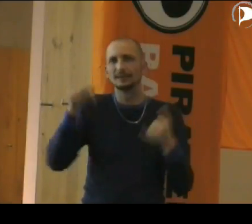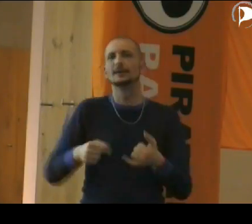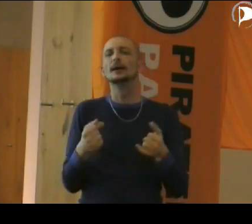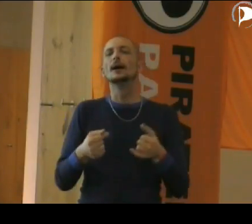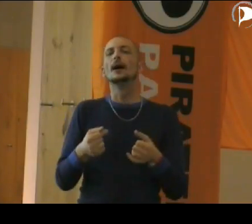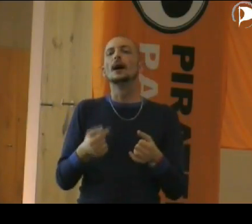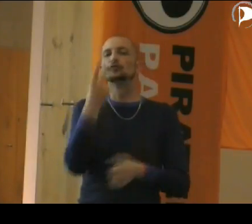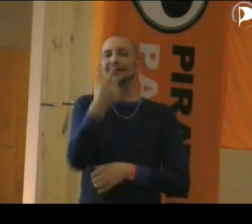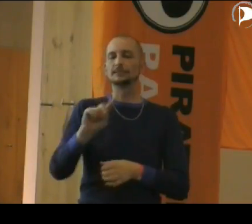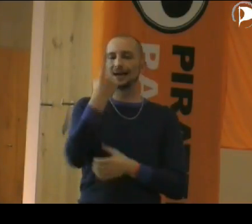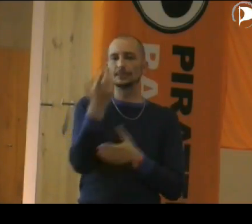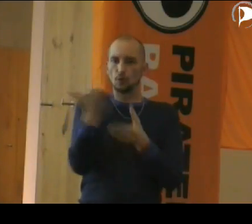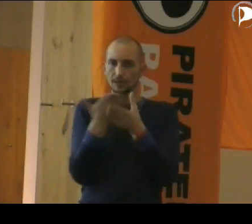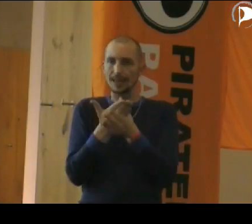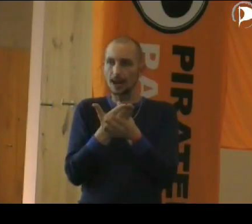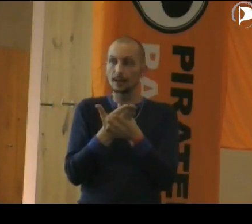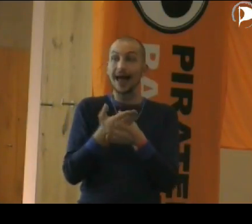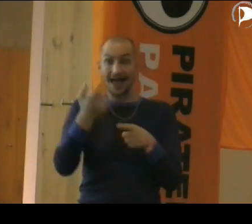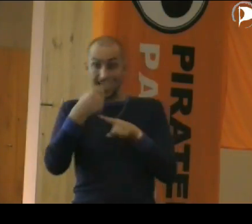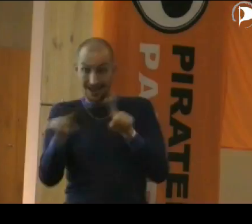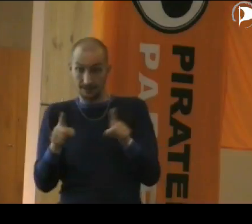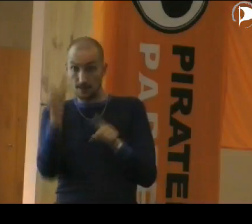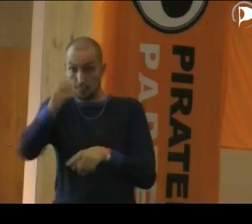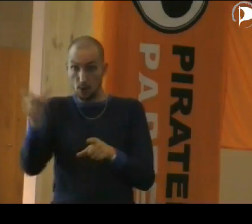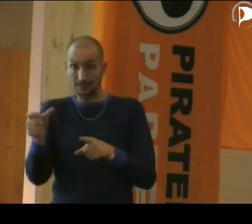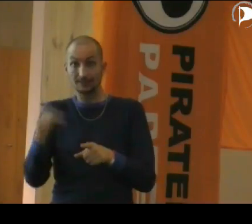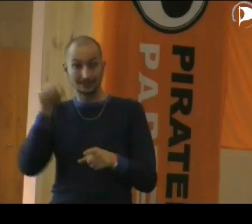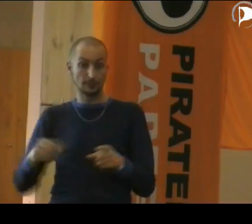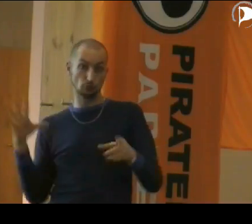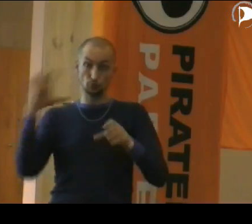aufbewahren das ist vom zugriff anderer leute sicher sind